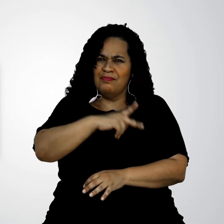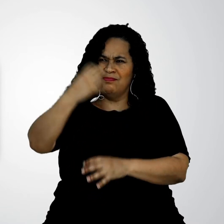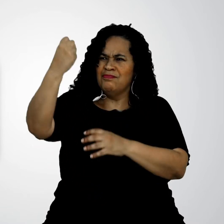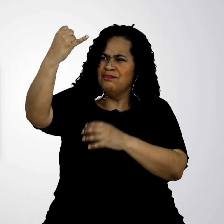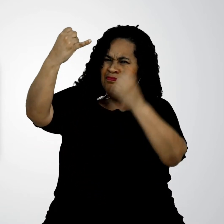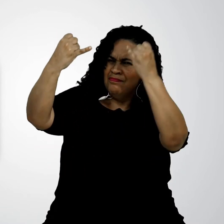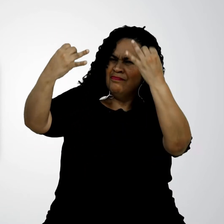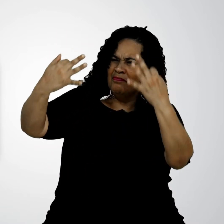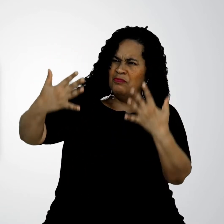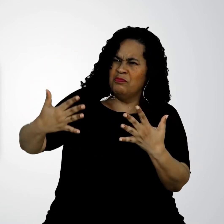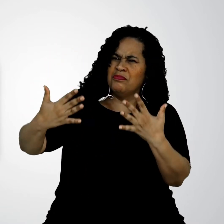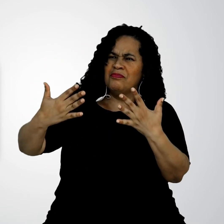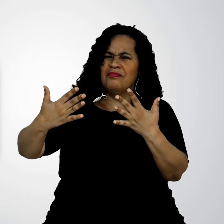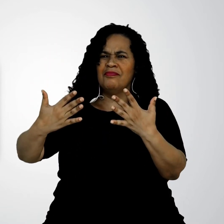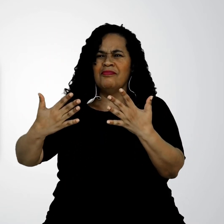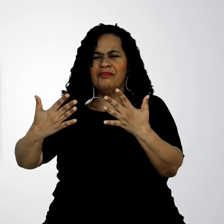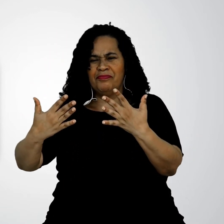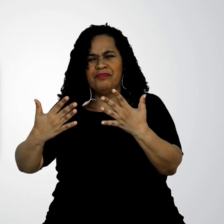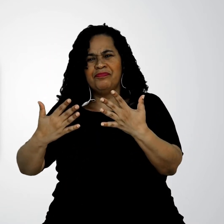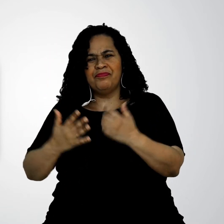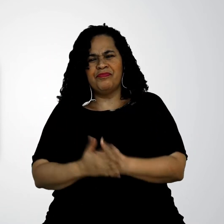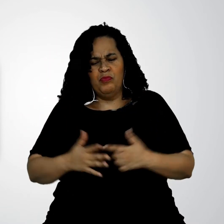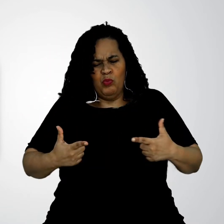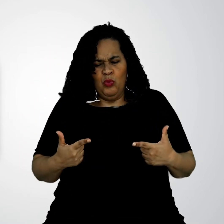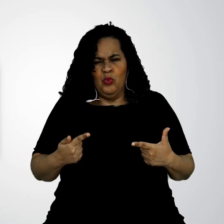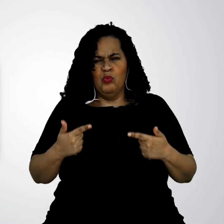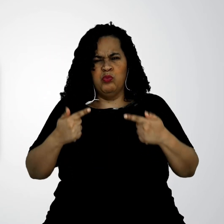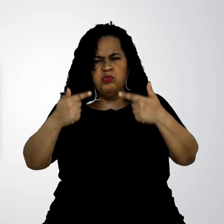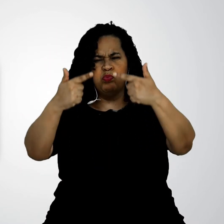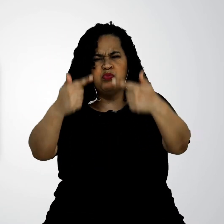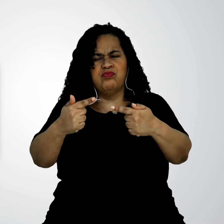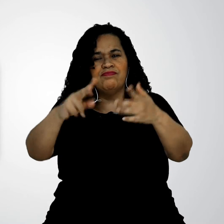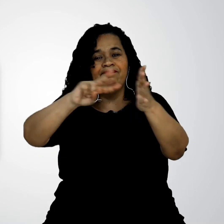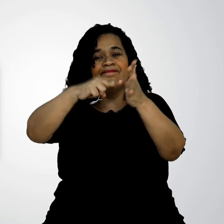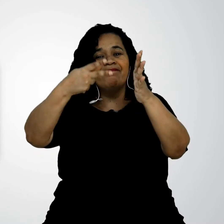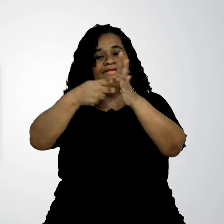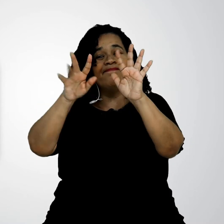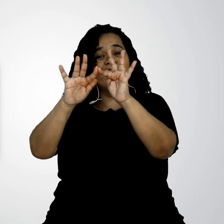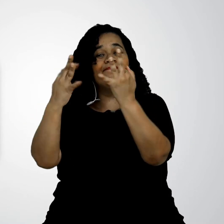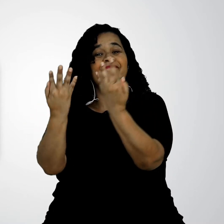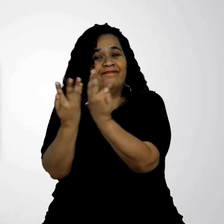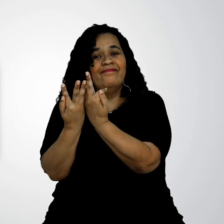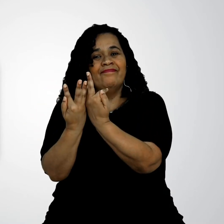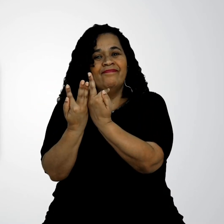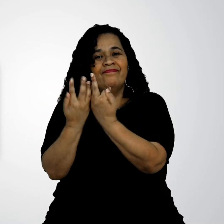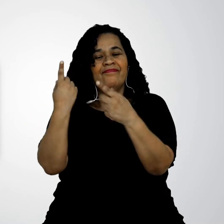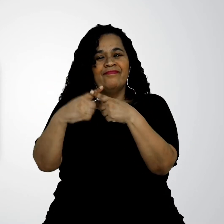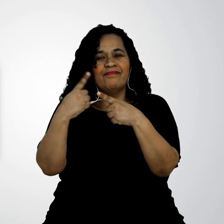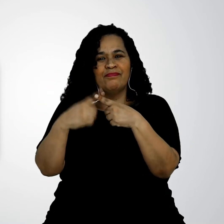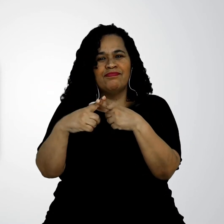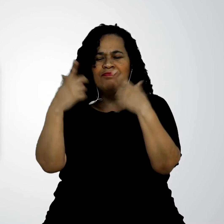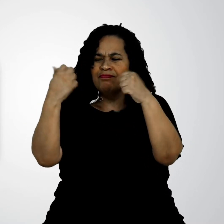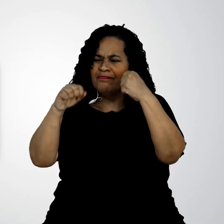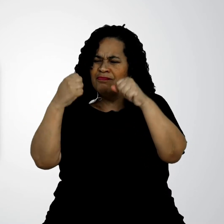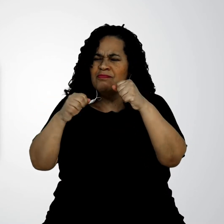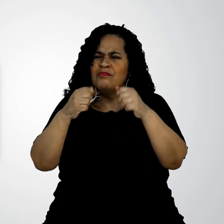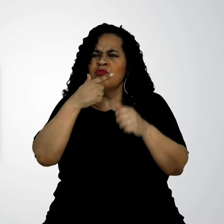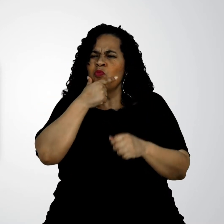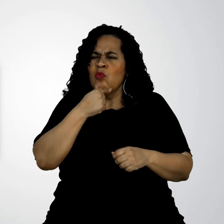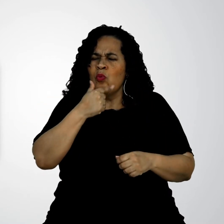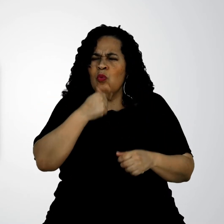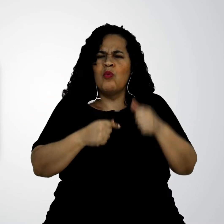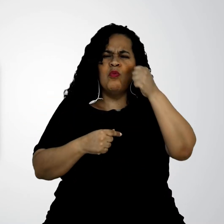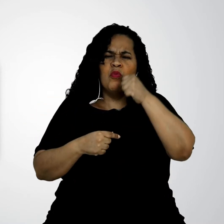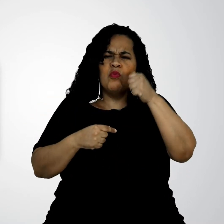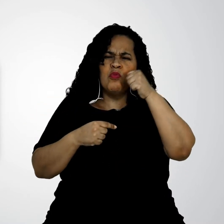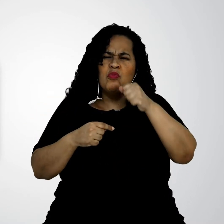Sim. Quando ele fala do campo de batalha, ele fala da família. É muito interessante. Não é? Sujeitáveis uns aos outros. Maridos amem as suas